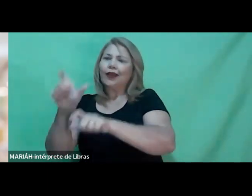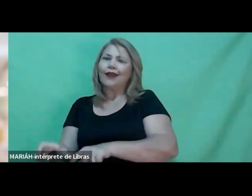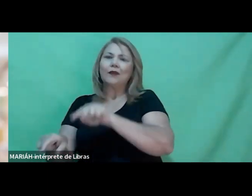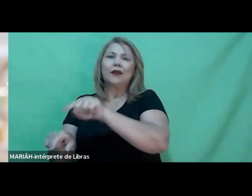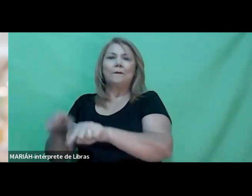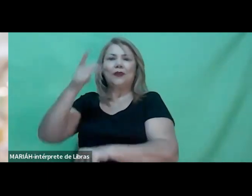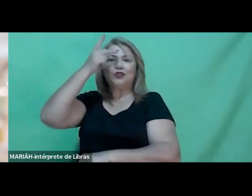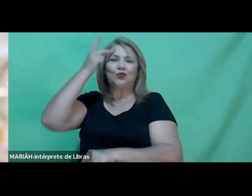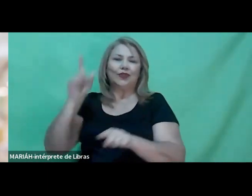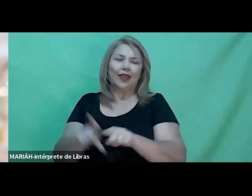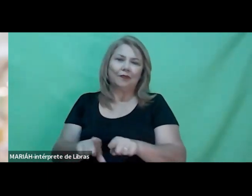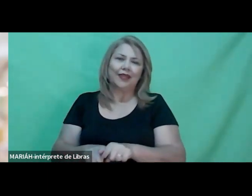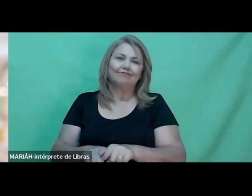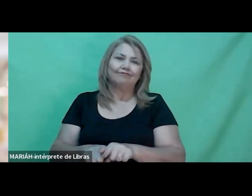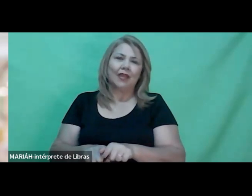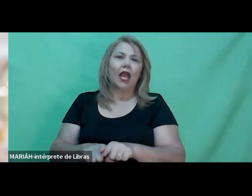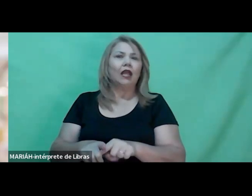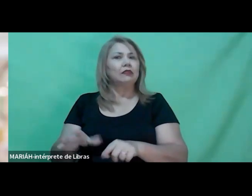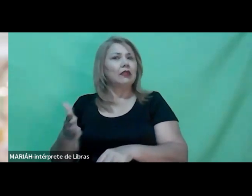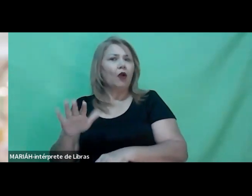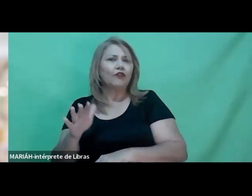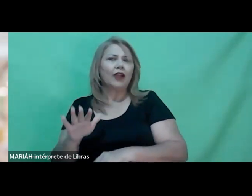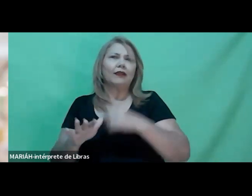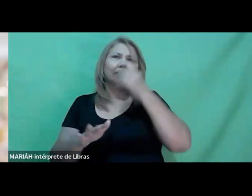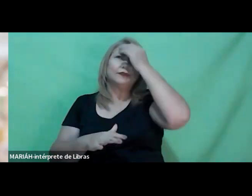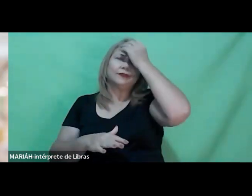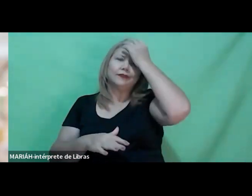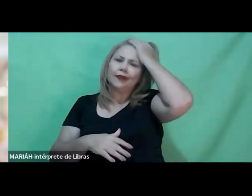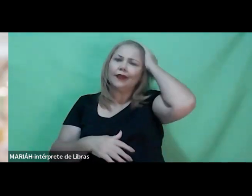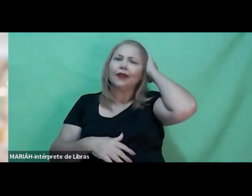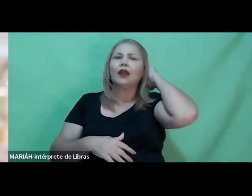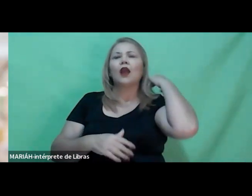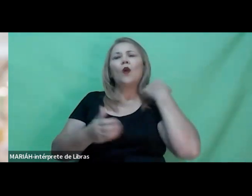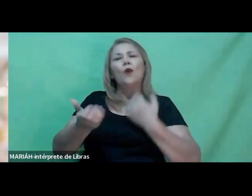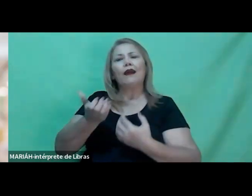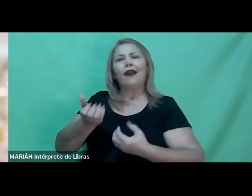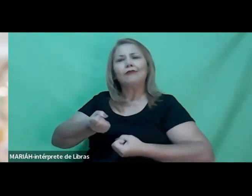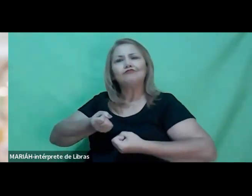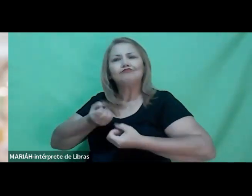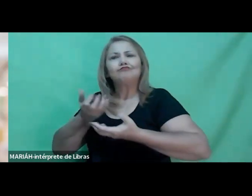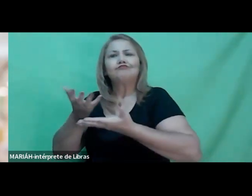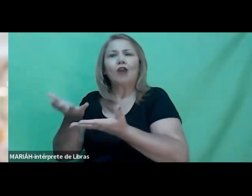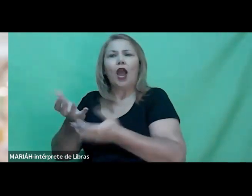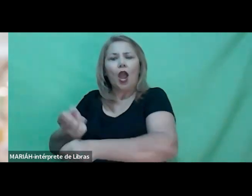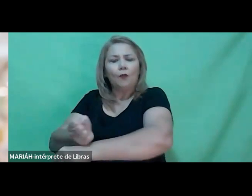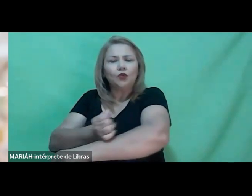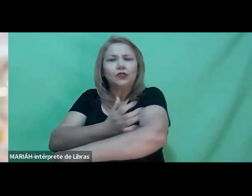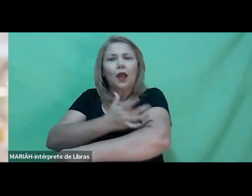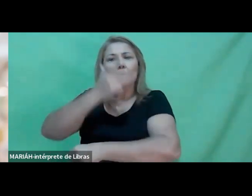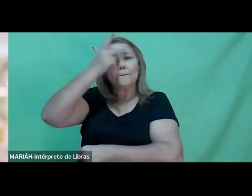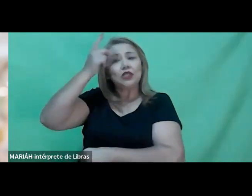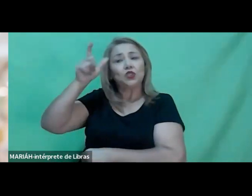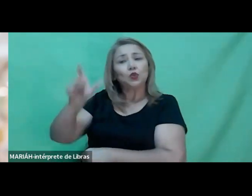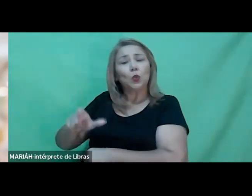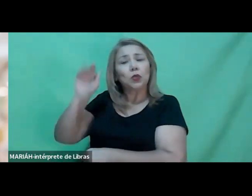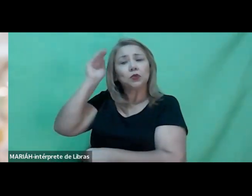describiendo tal vez quiero eh comunicar una emoción que para la persona sordociega no